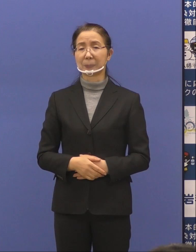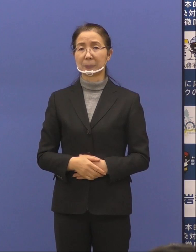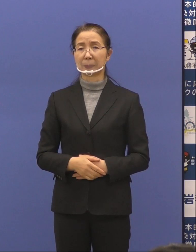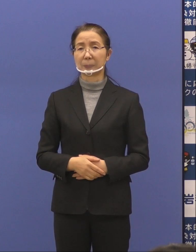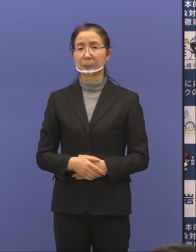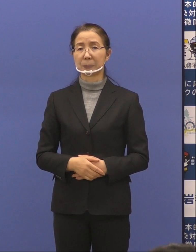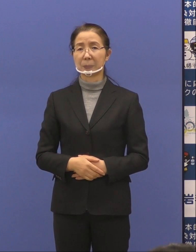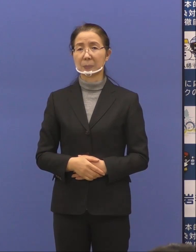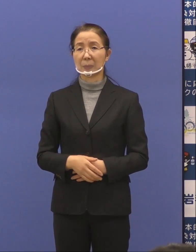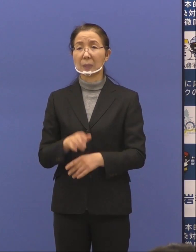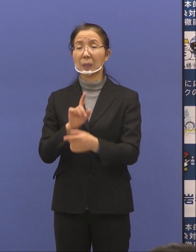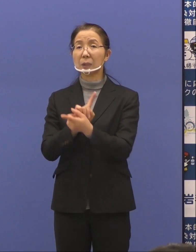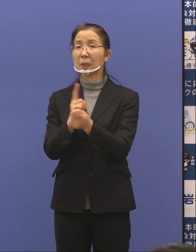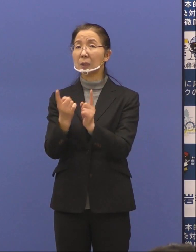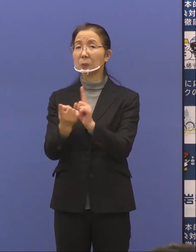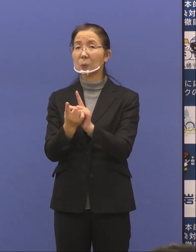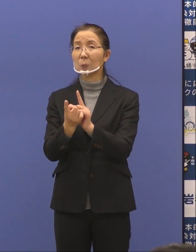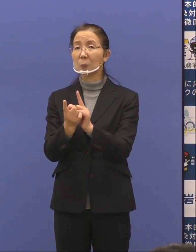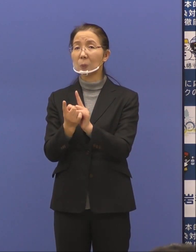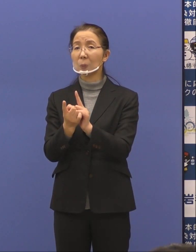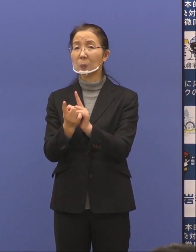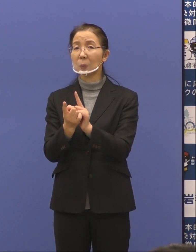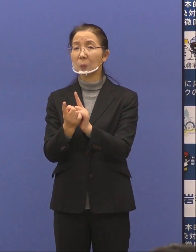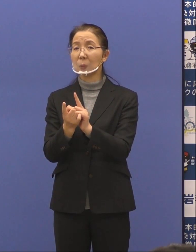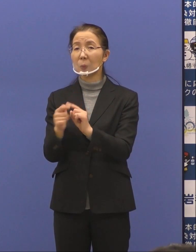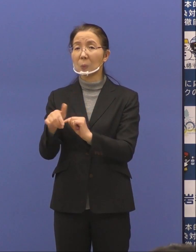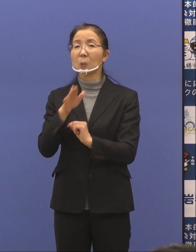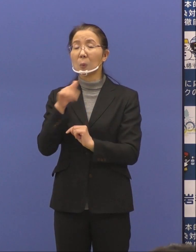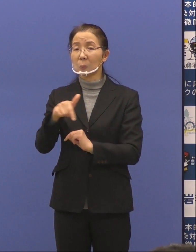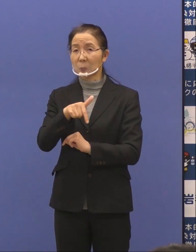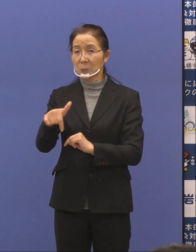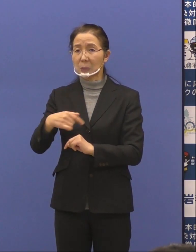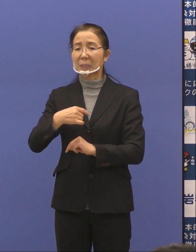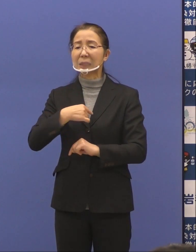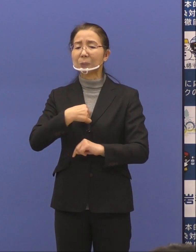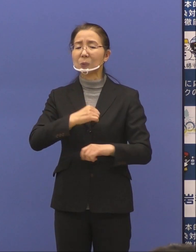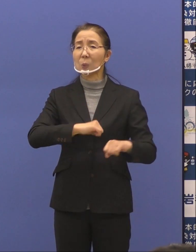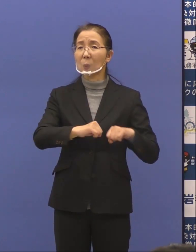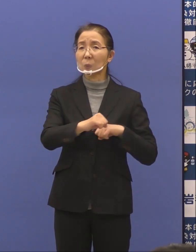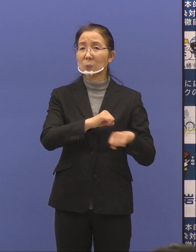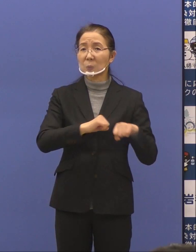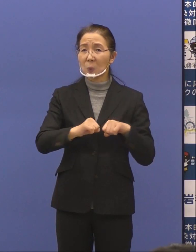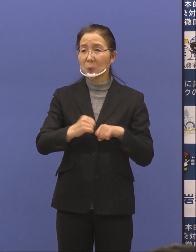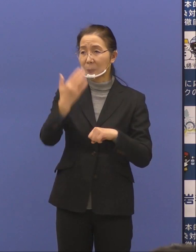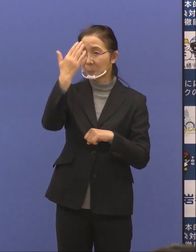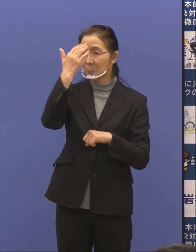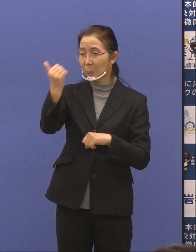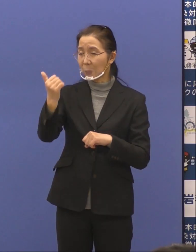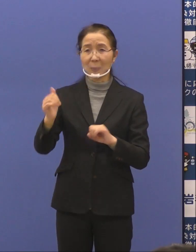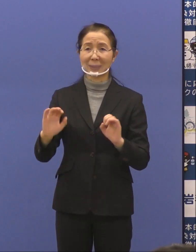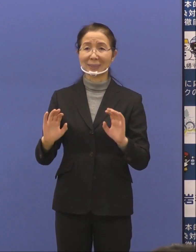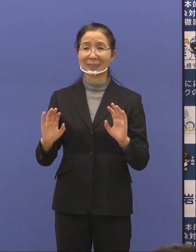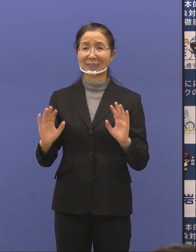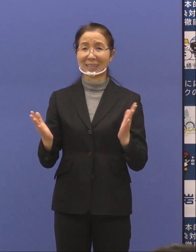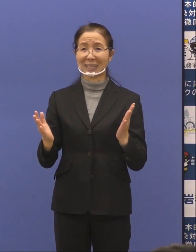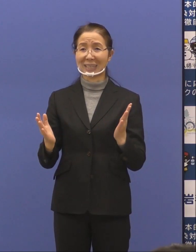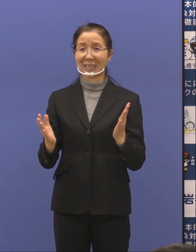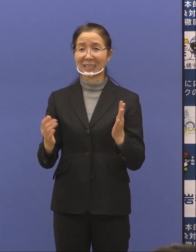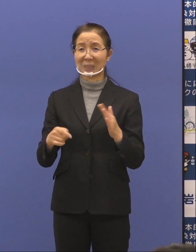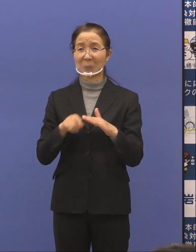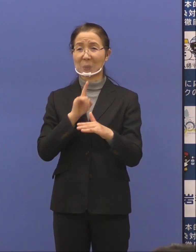選挙対策本部の方から私のこう運動の依頼がなかったということなんですけれ